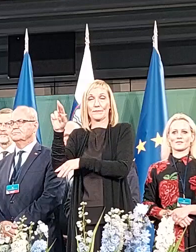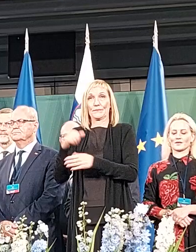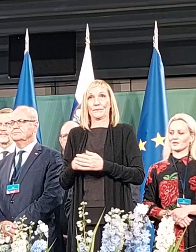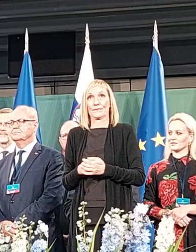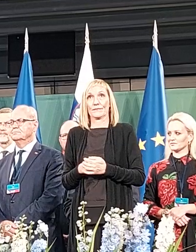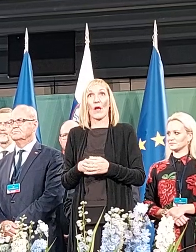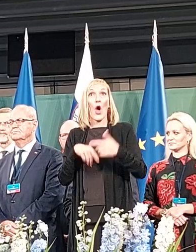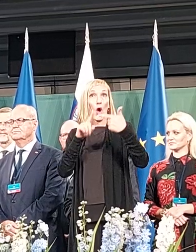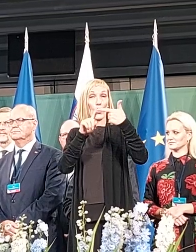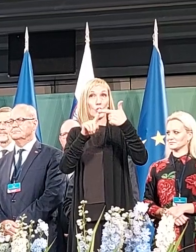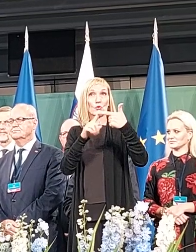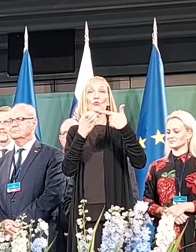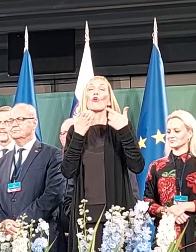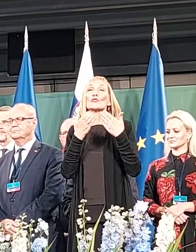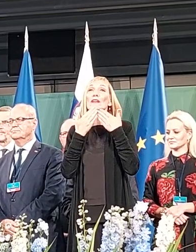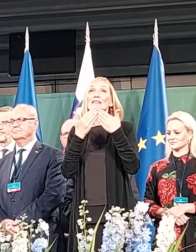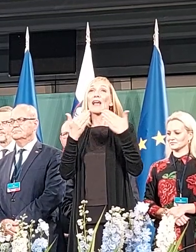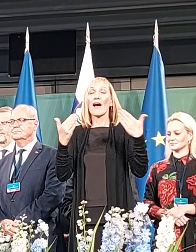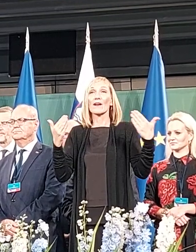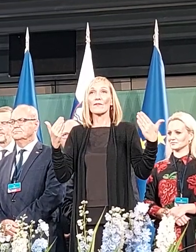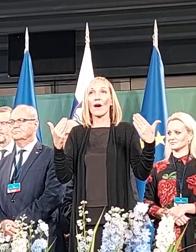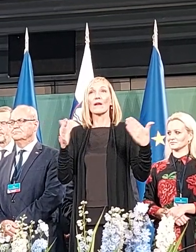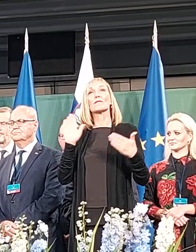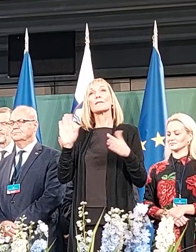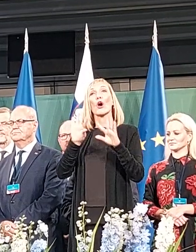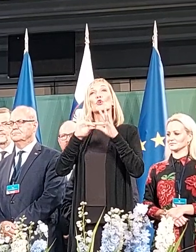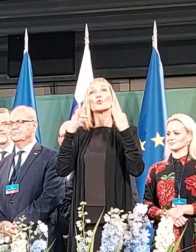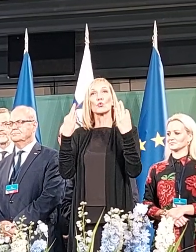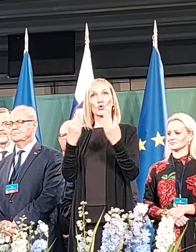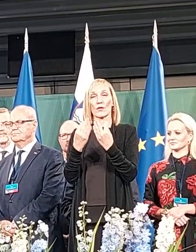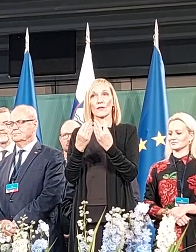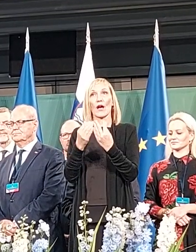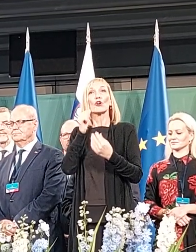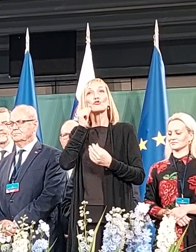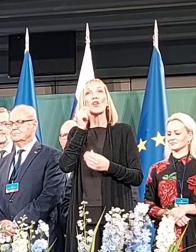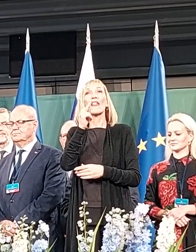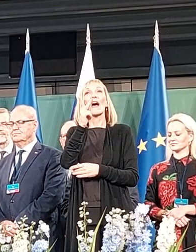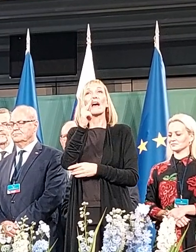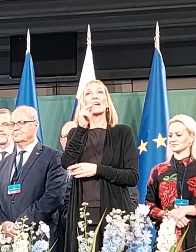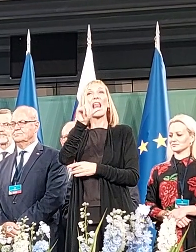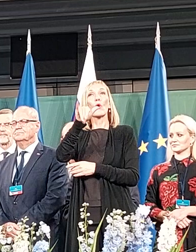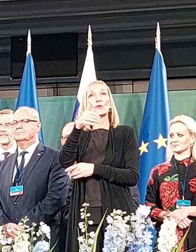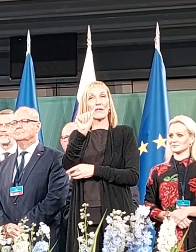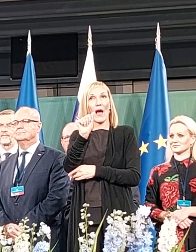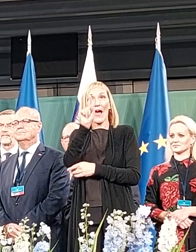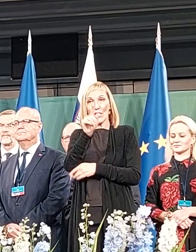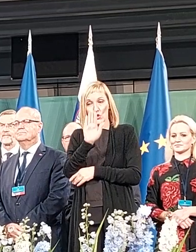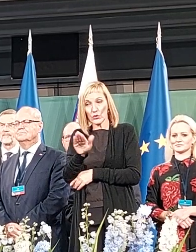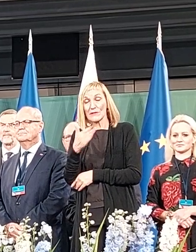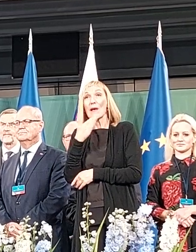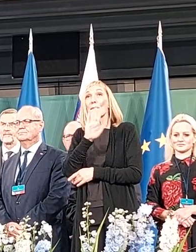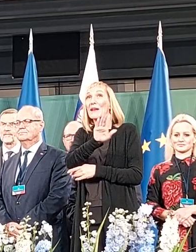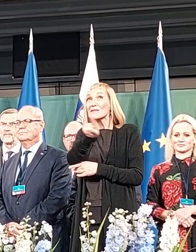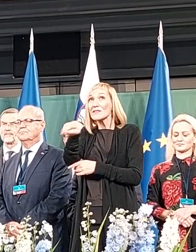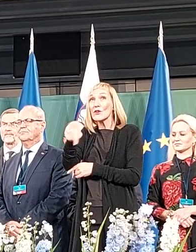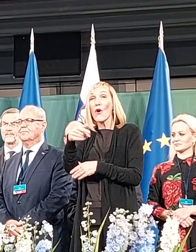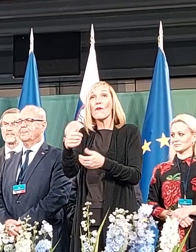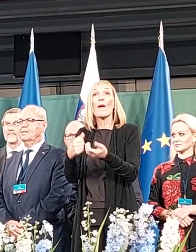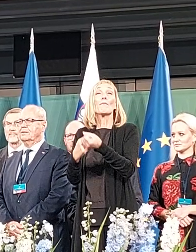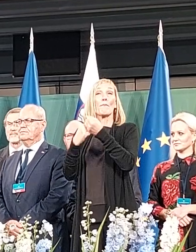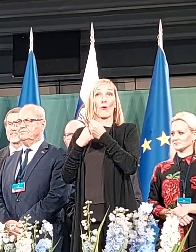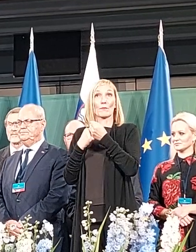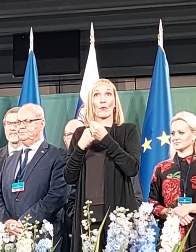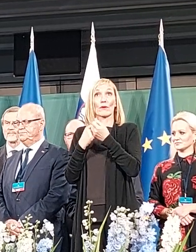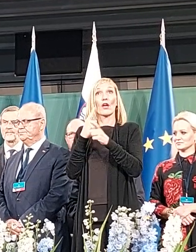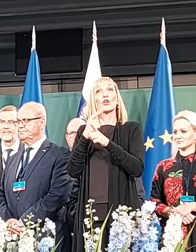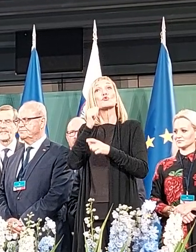Kot drugo točko bi se zahvalil svoji družini, ženi Klaudi in otrokom. Brez njihove podpore in